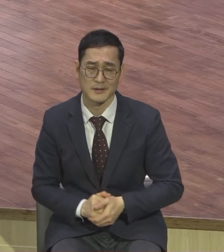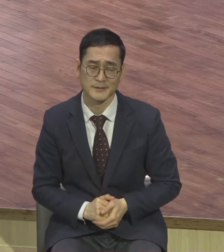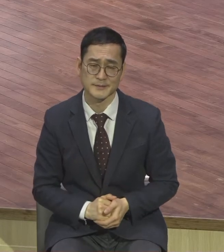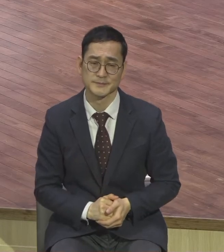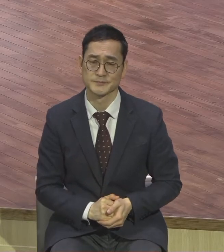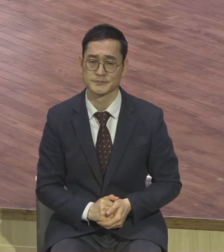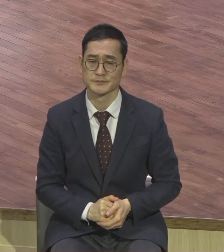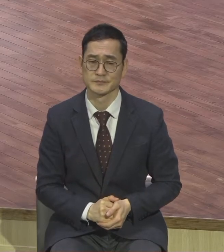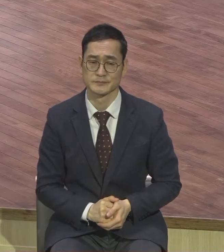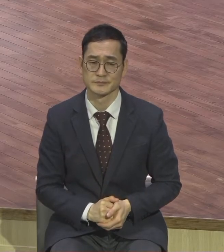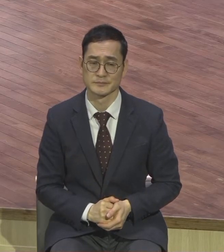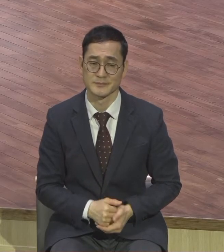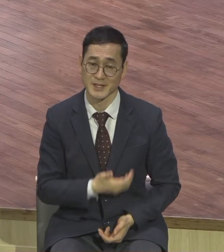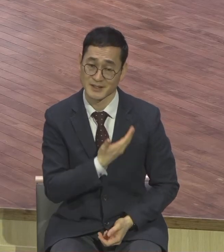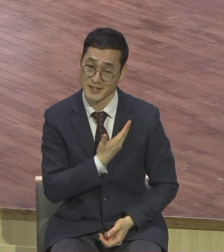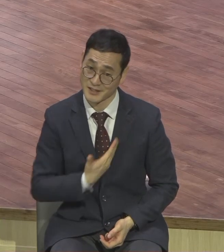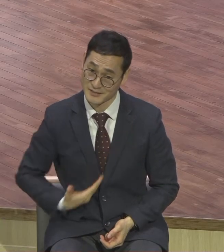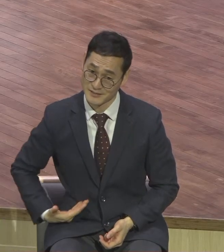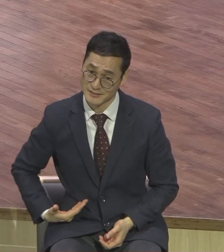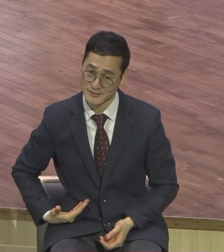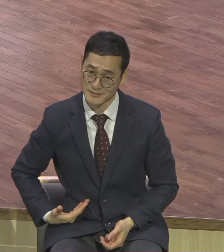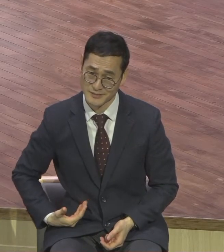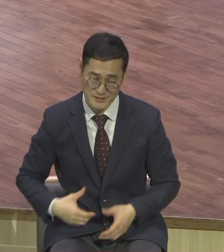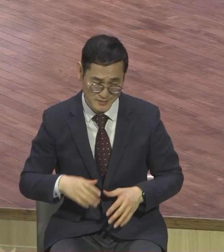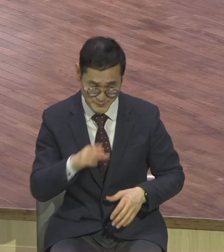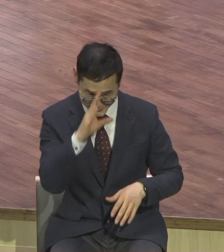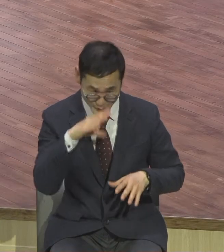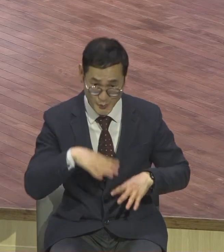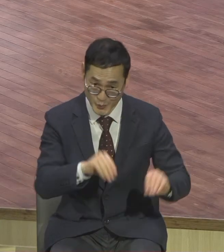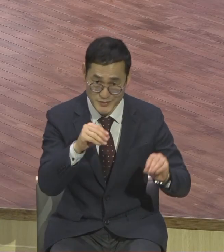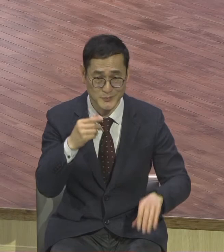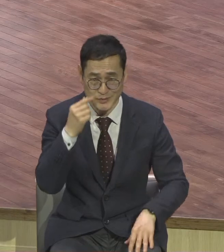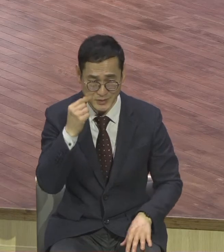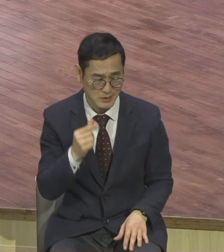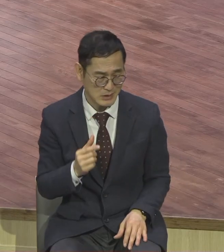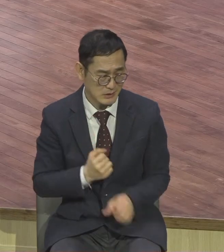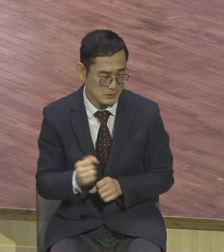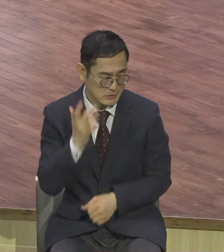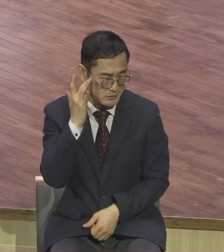그런데 제자들을 고치지 못했어요. 아무것도 못했어요.